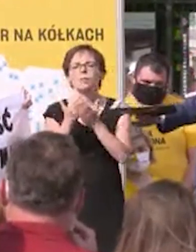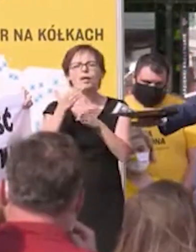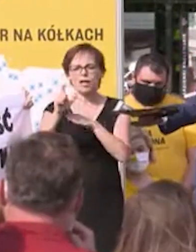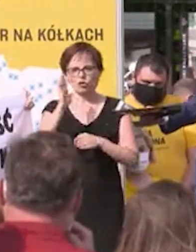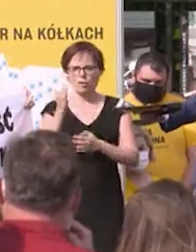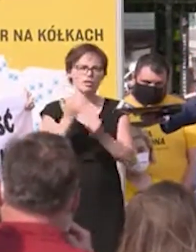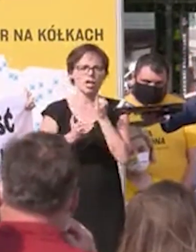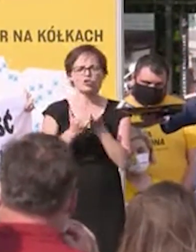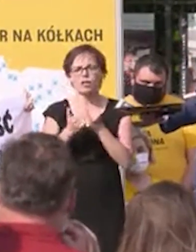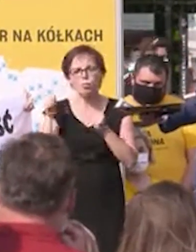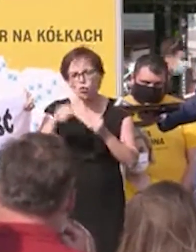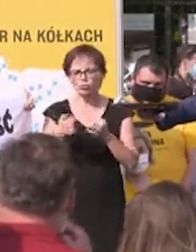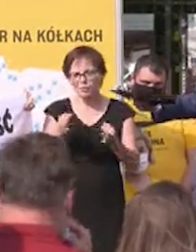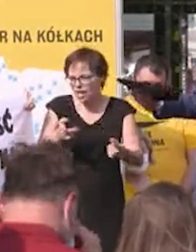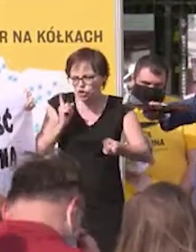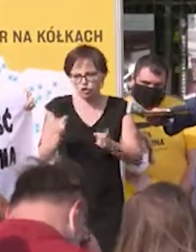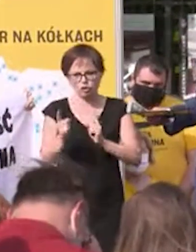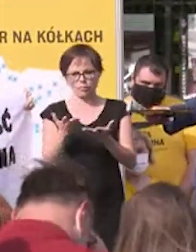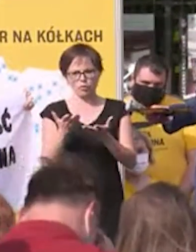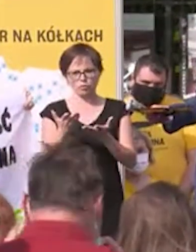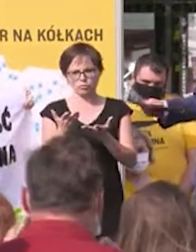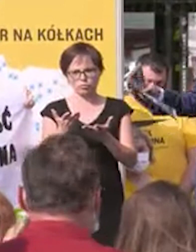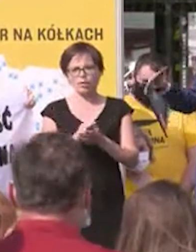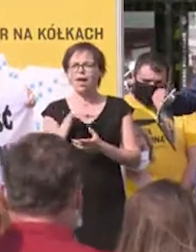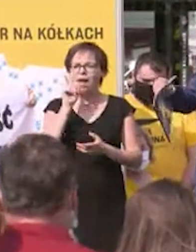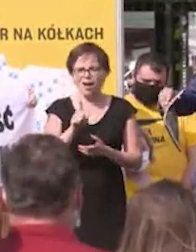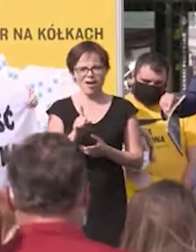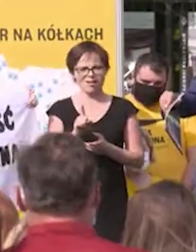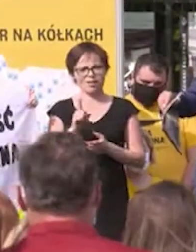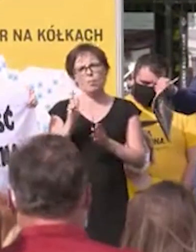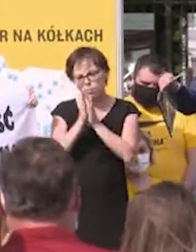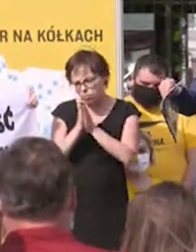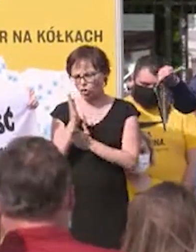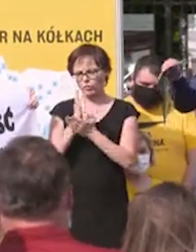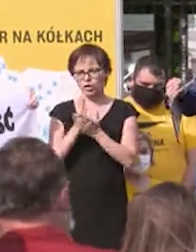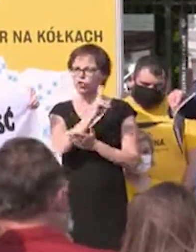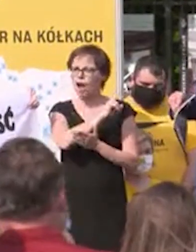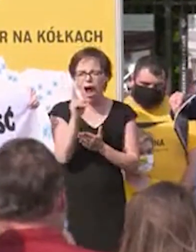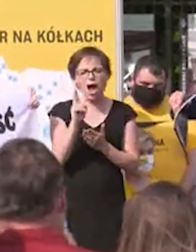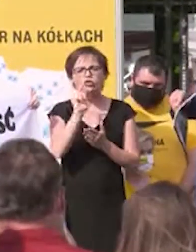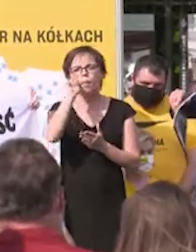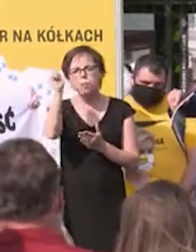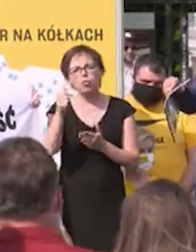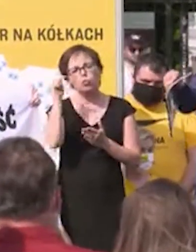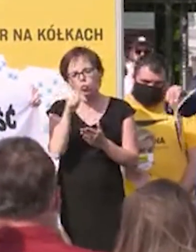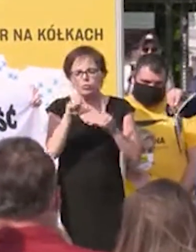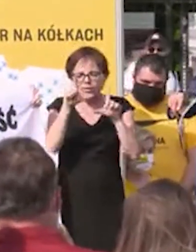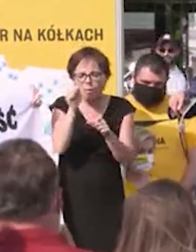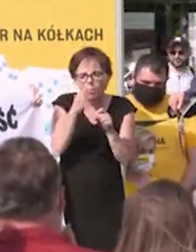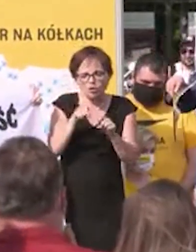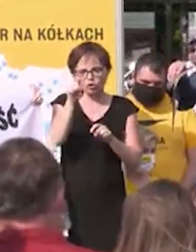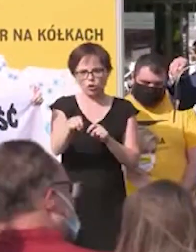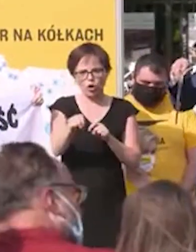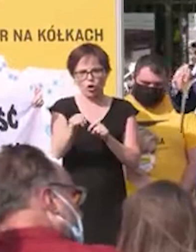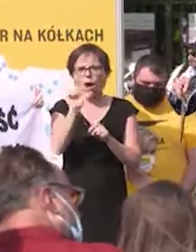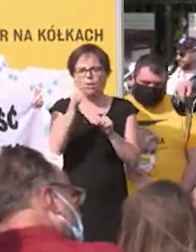jeżeli natychmiast się nie pospieszymy. Natomiast proszę mi wierzyć, że każda podróż zaczyna się od pierwszego kroku. I ten pierwszy